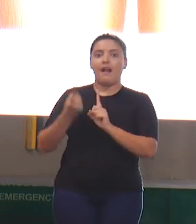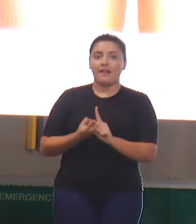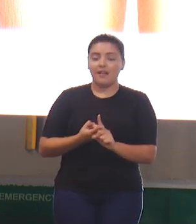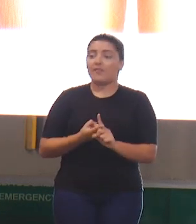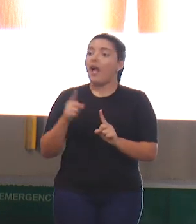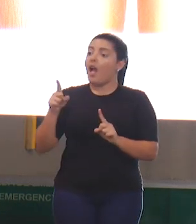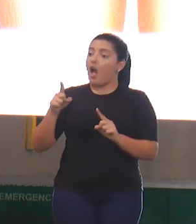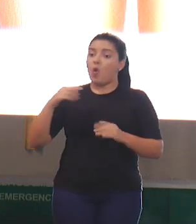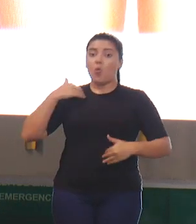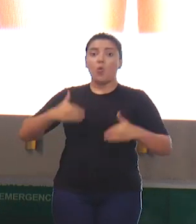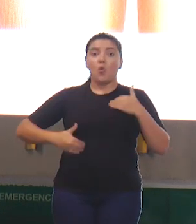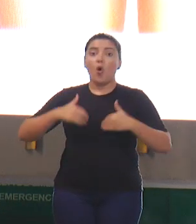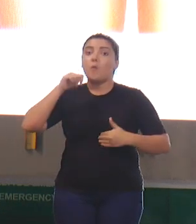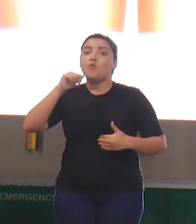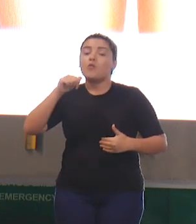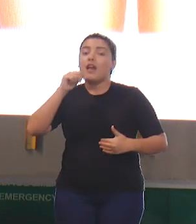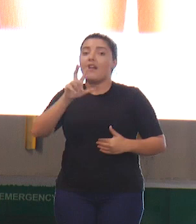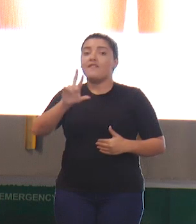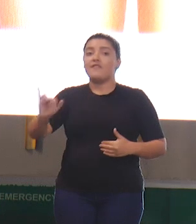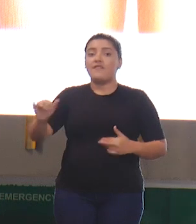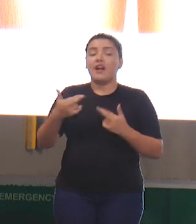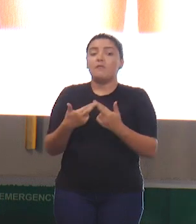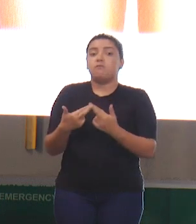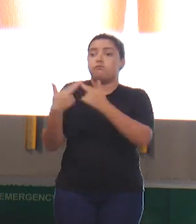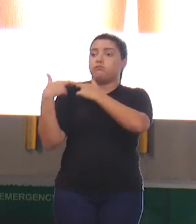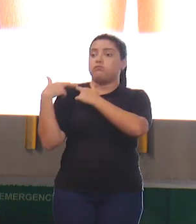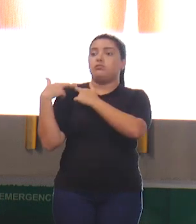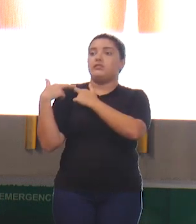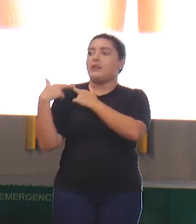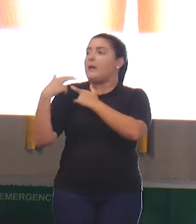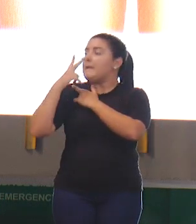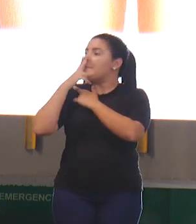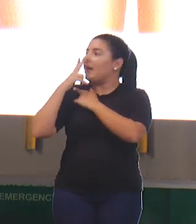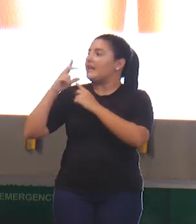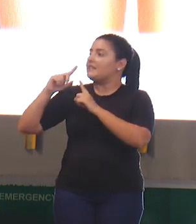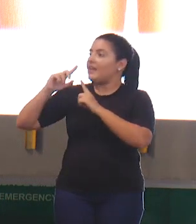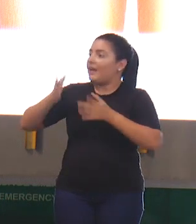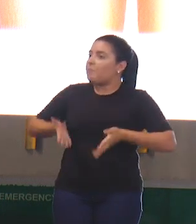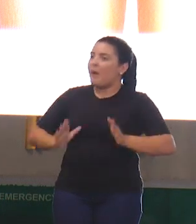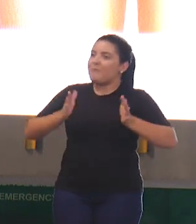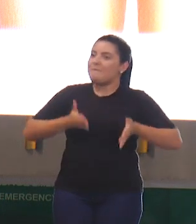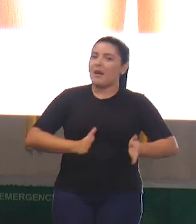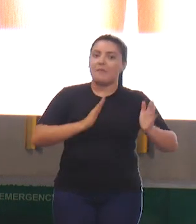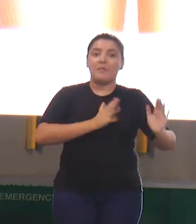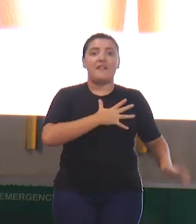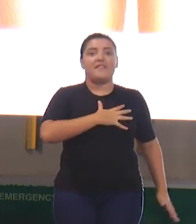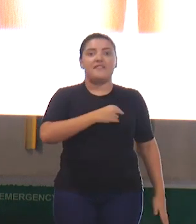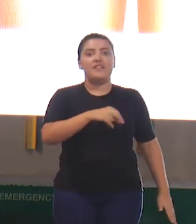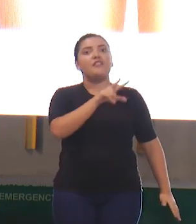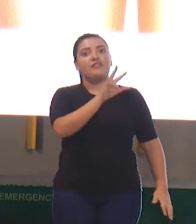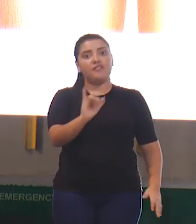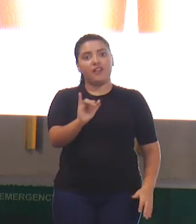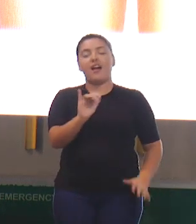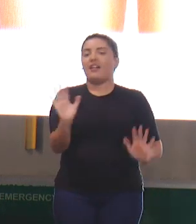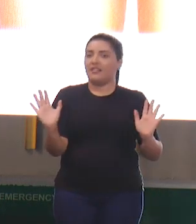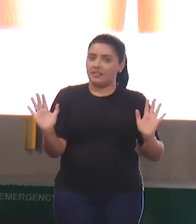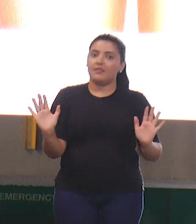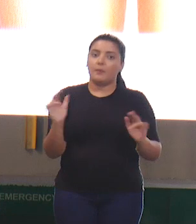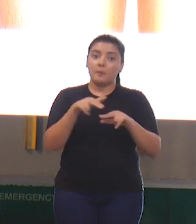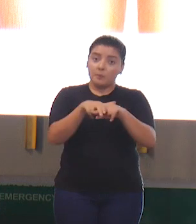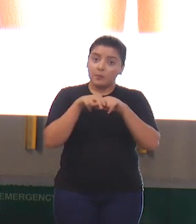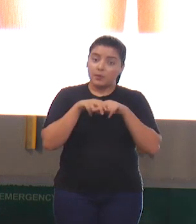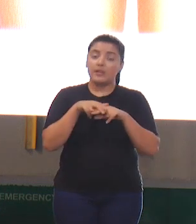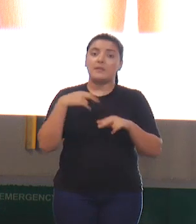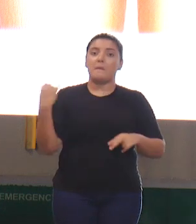ser responsável pela perpetuação da espécie e é ele que vai gerar uma nova vida.